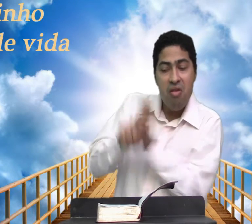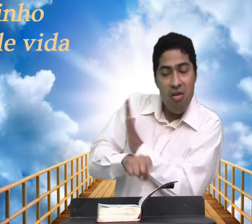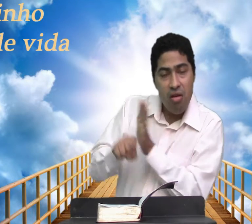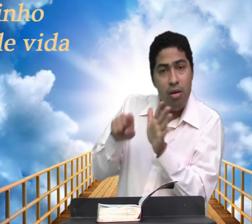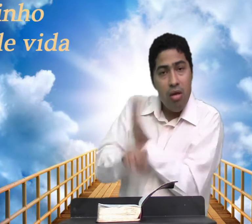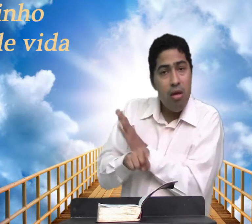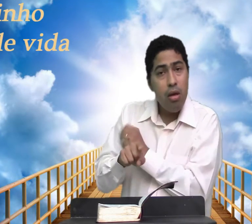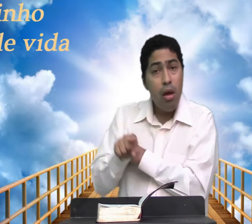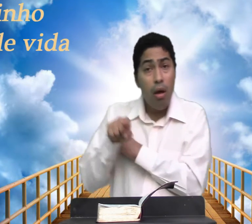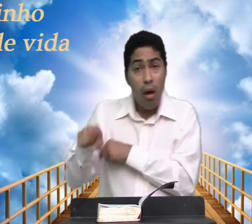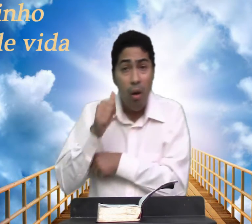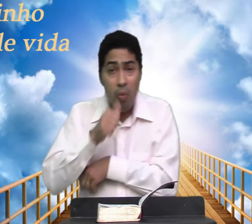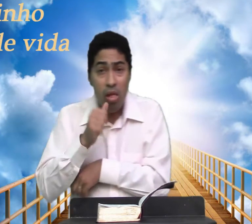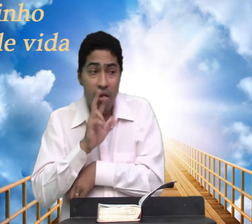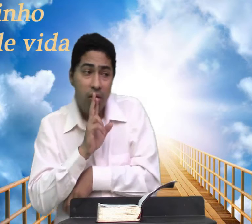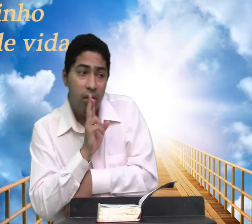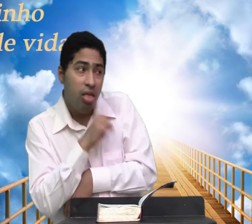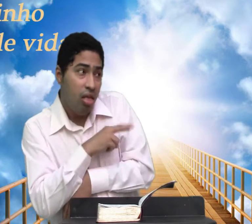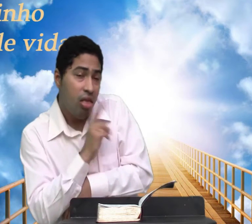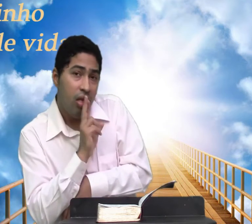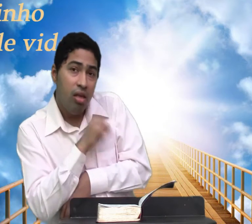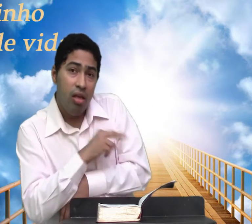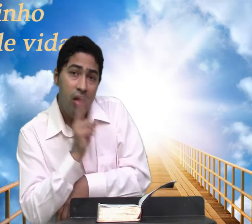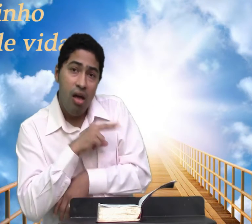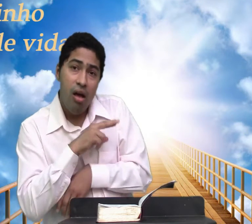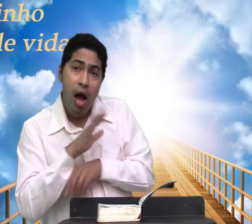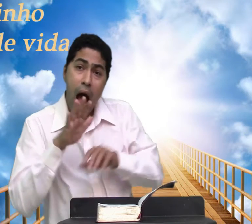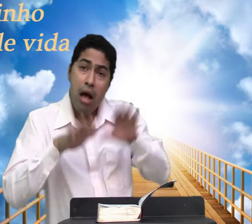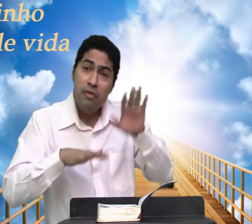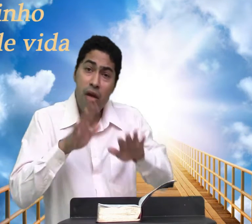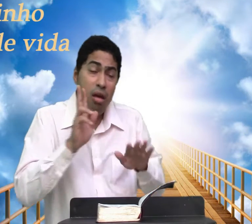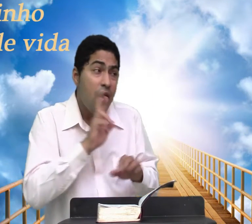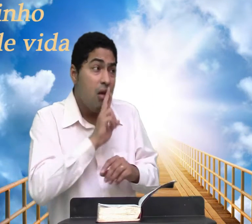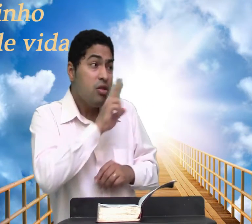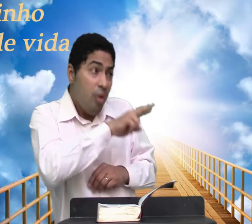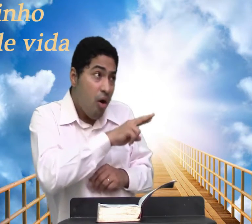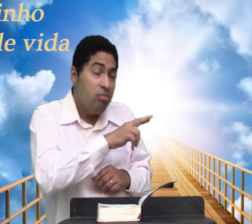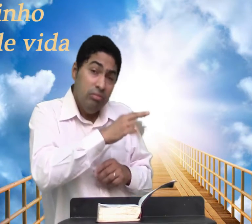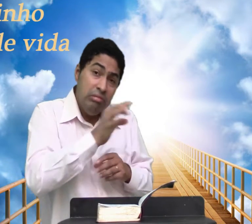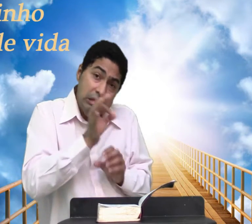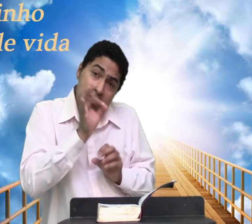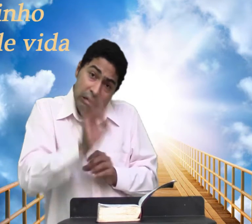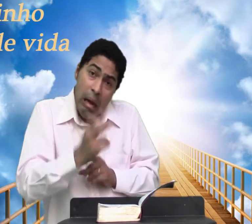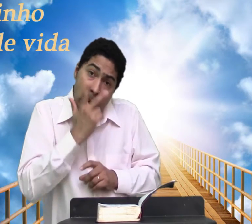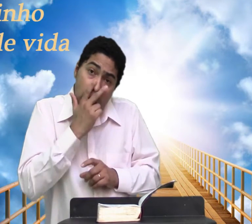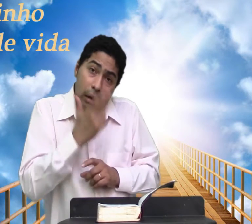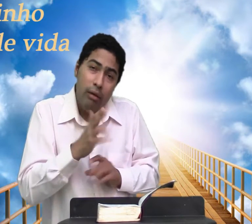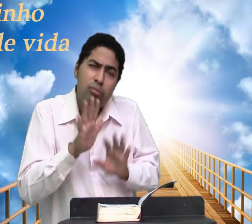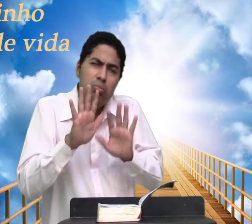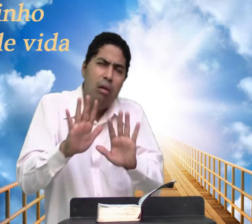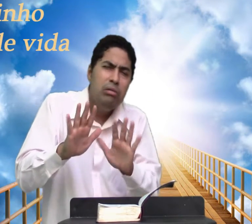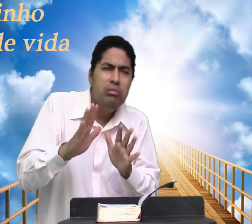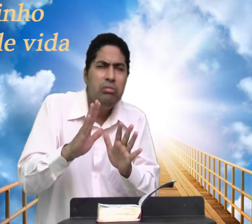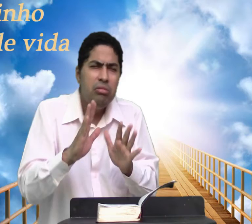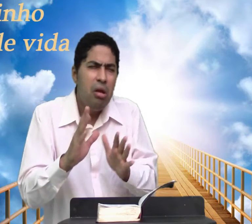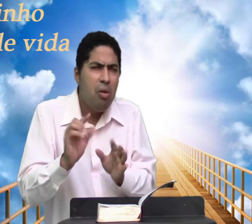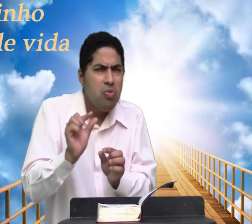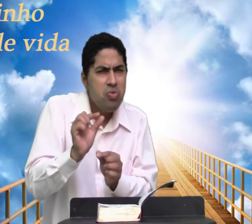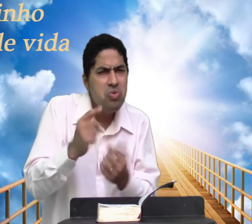mulher. E essa mulher, às vezes, ela tenta responder, achando ela que está respondendo certa, mas com algumas informações